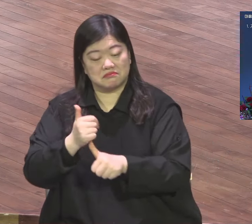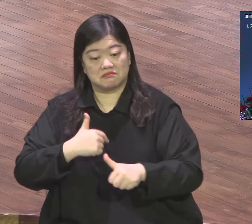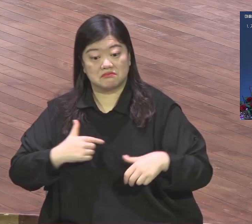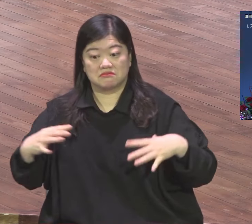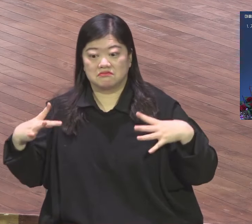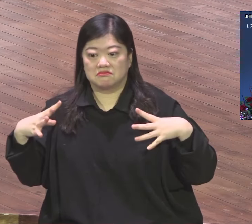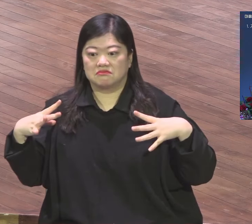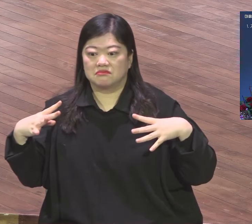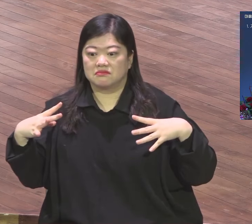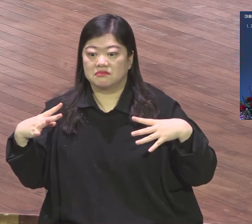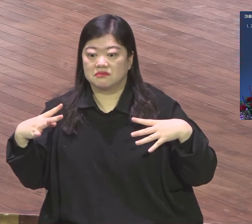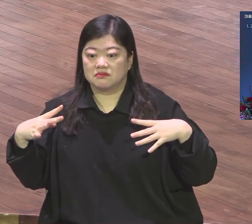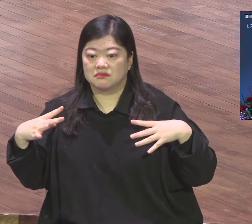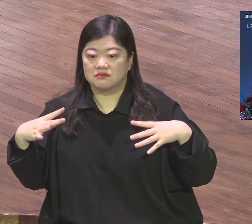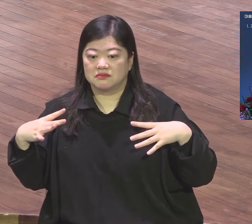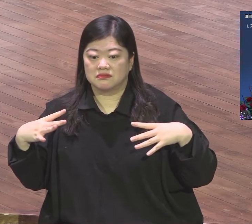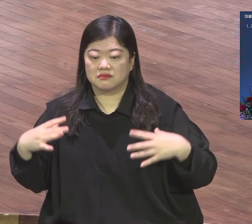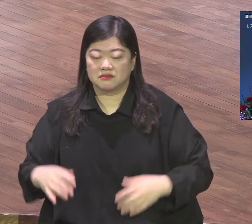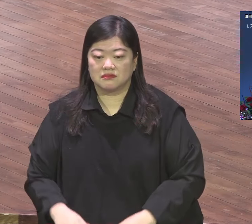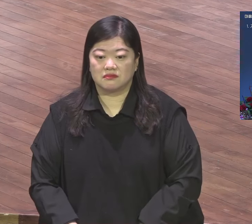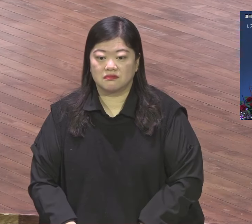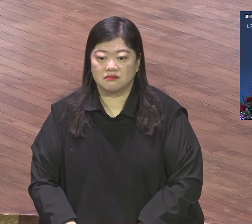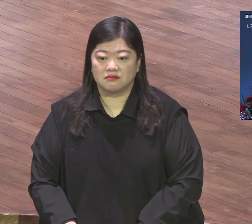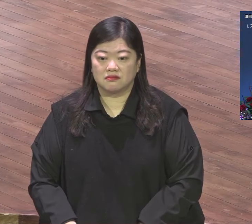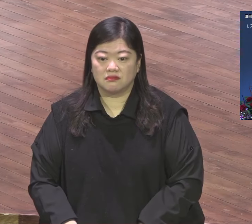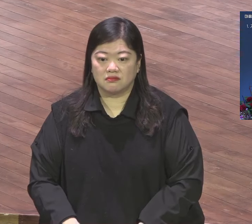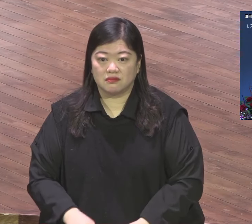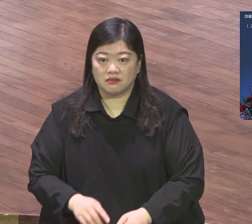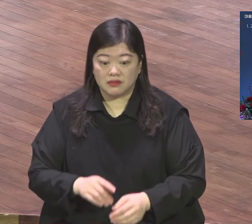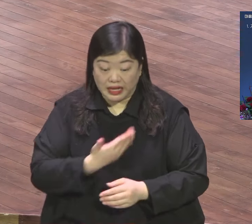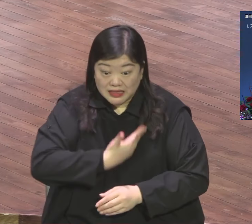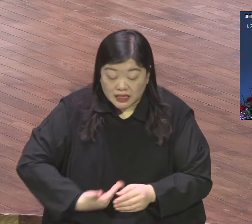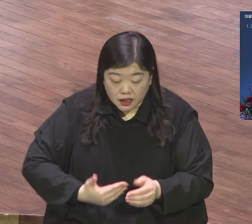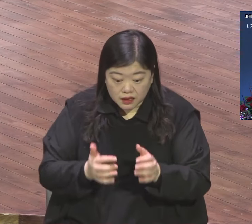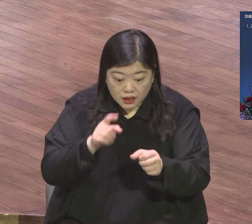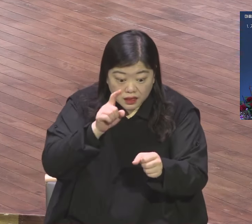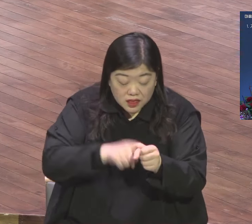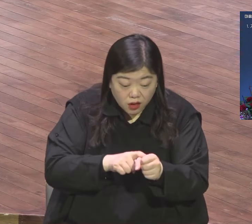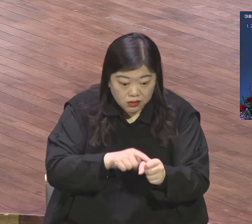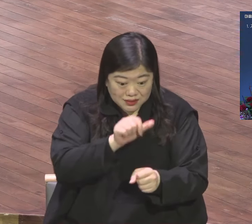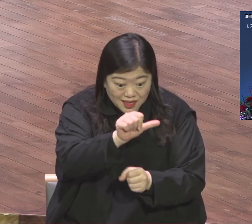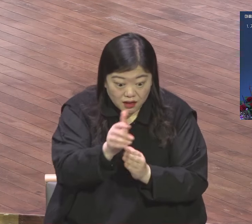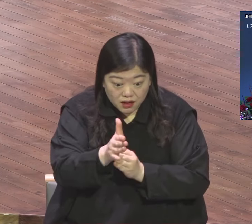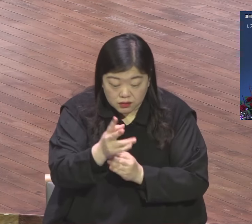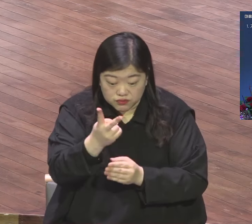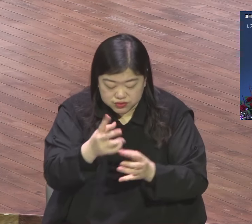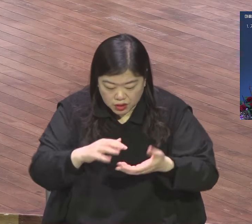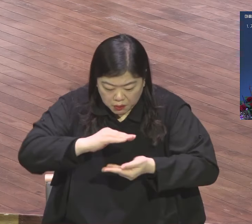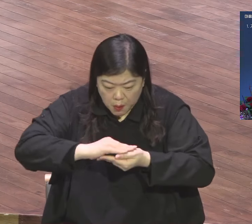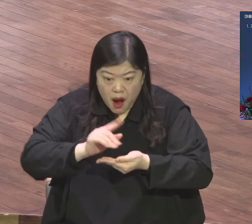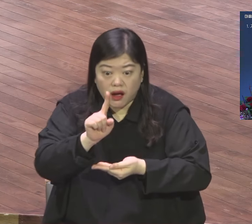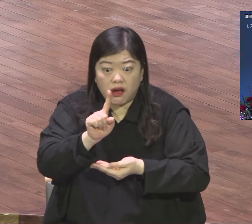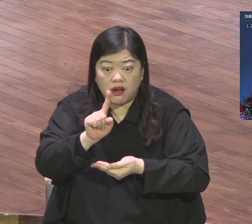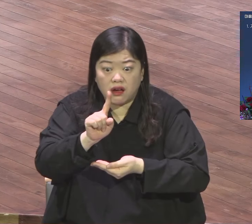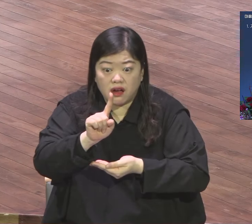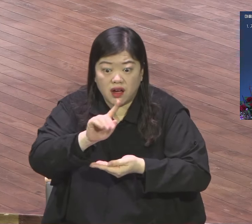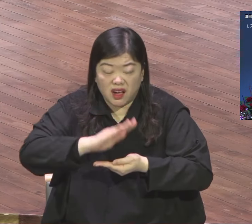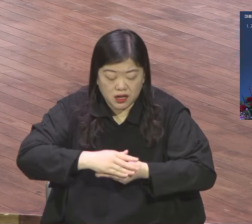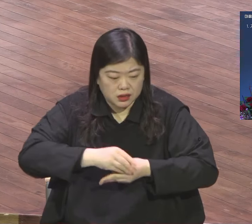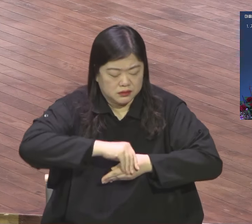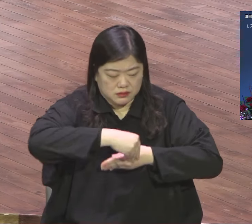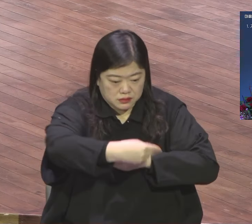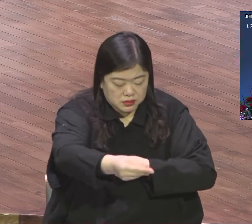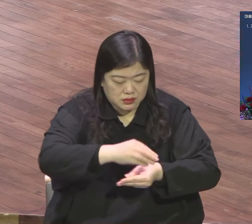본인들은 떡과 물고기를 어떻게 나눠두었는지는 잘 몰라요. 내용이 설명이 세밀하게 나와 있지 않습니다. 떼주면 또